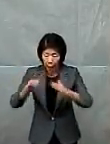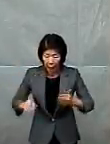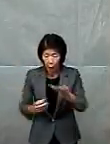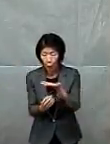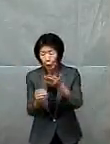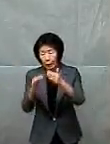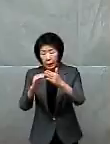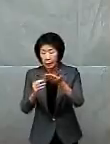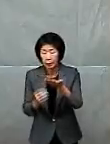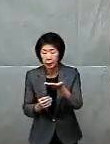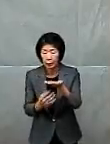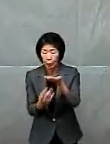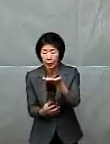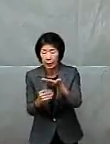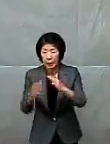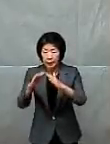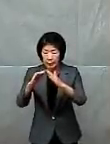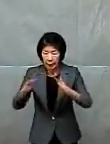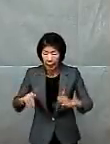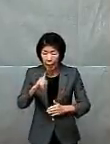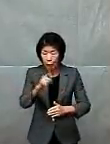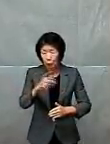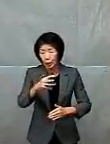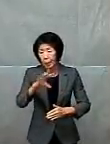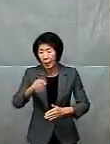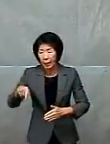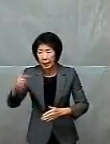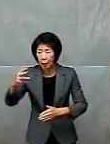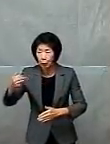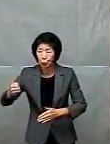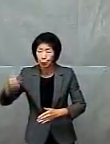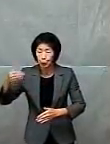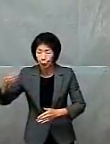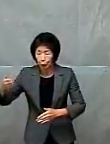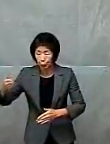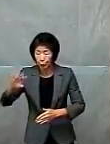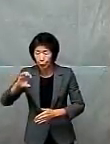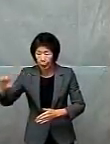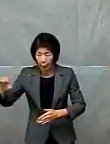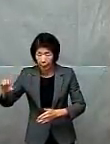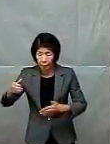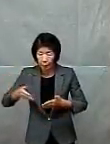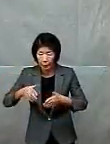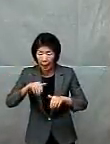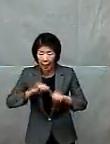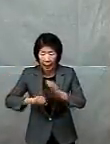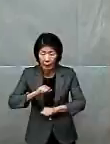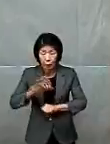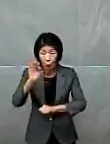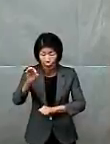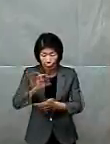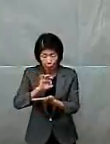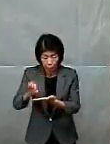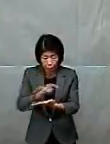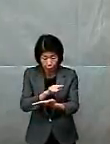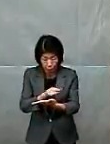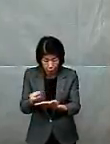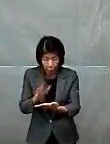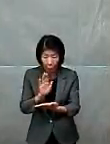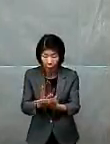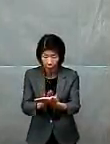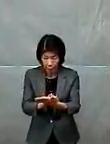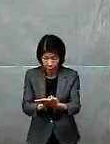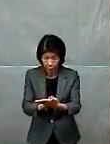代として13万199円が組織活動費として計上されておりました